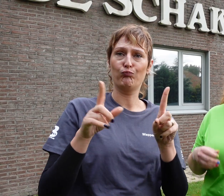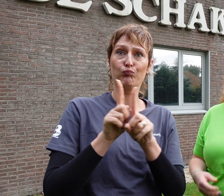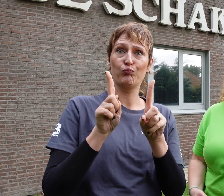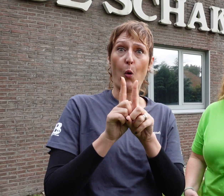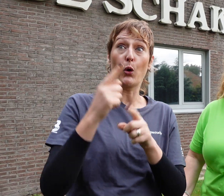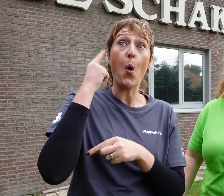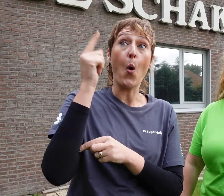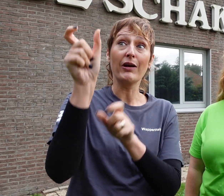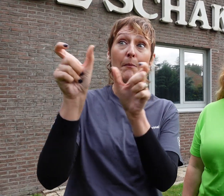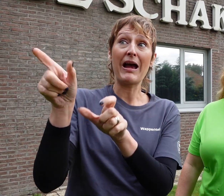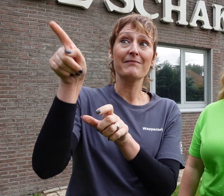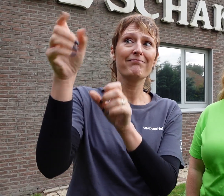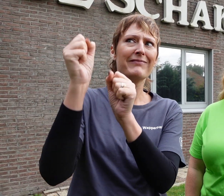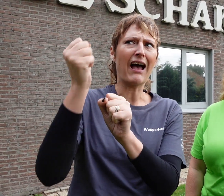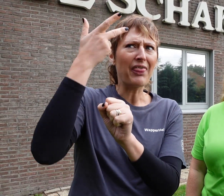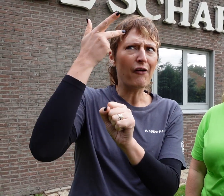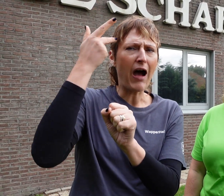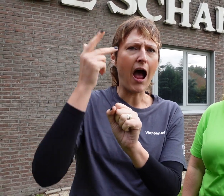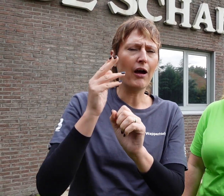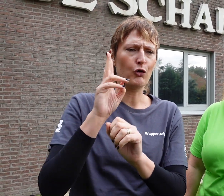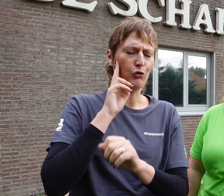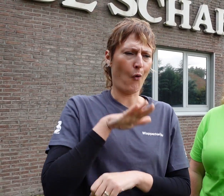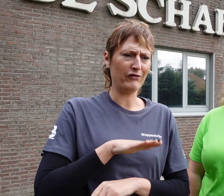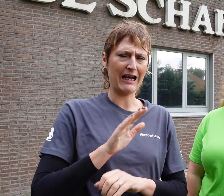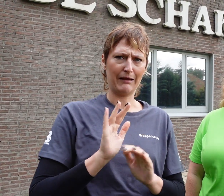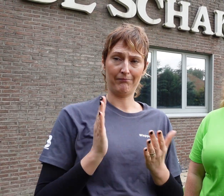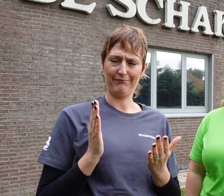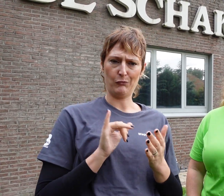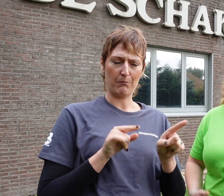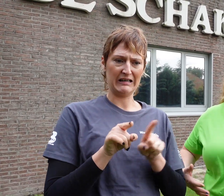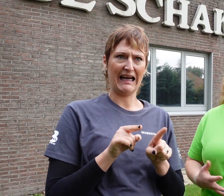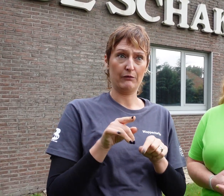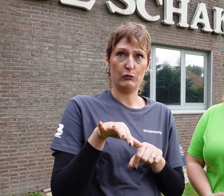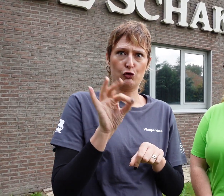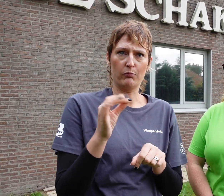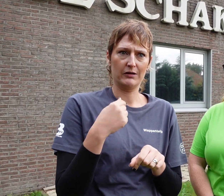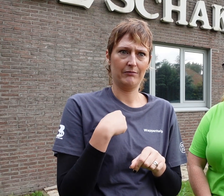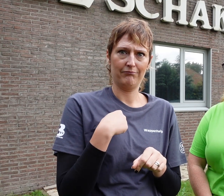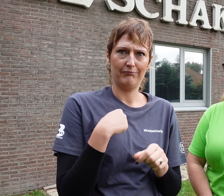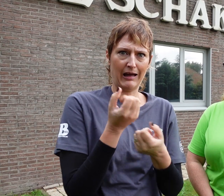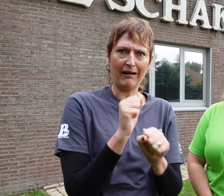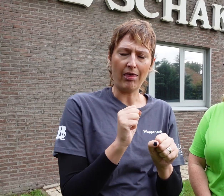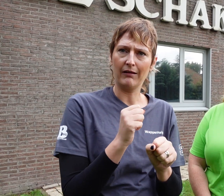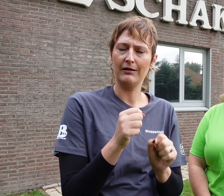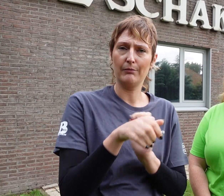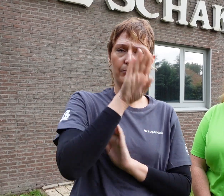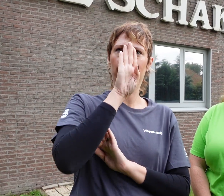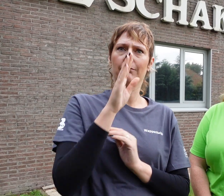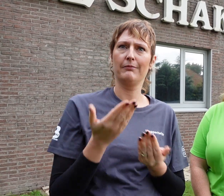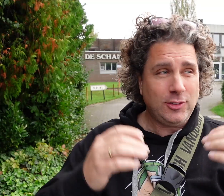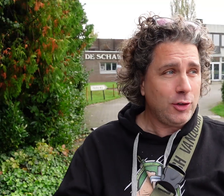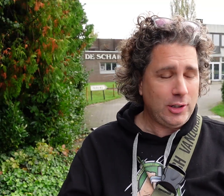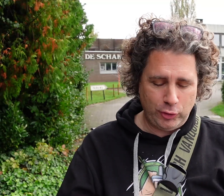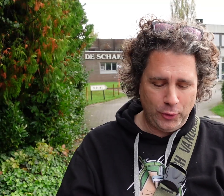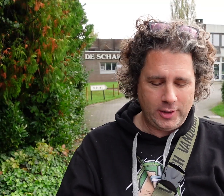ervaren van ja hoe is het nu om doof te zijn om dingen niet te kunnen Nou er wordt helemaal niks natuurlijk Er wordt helemaal niks En